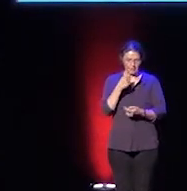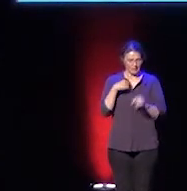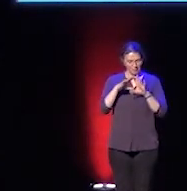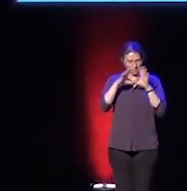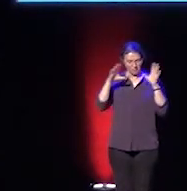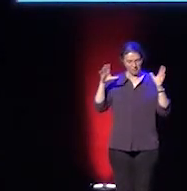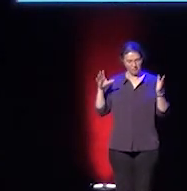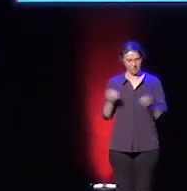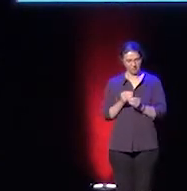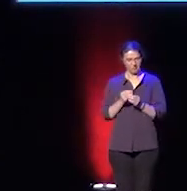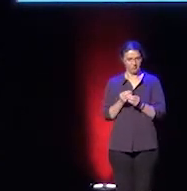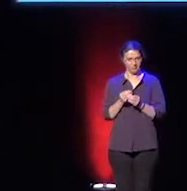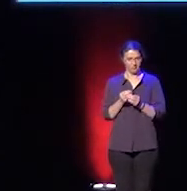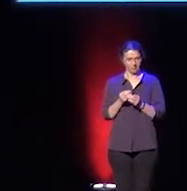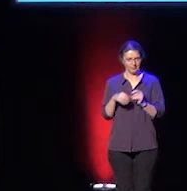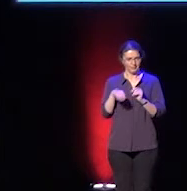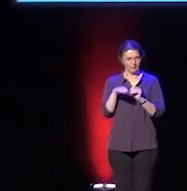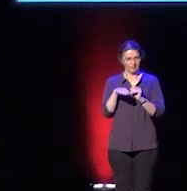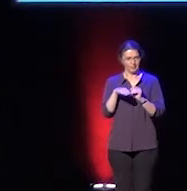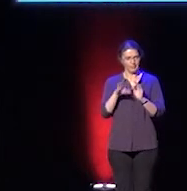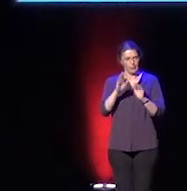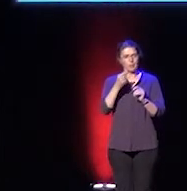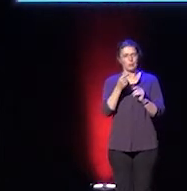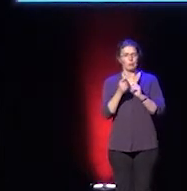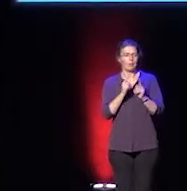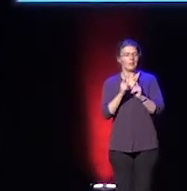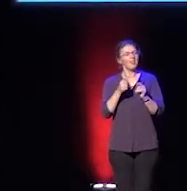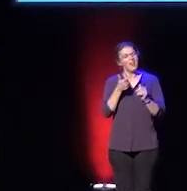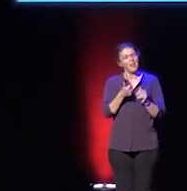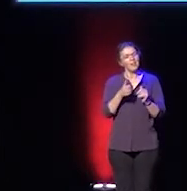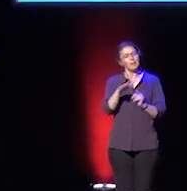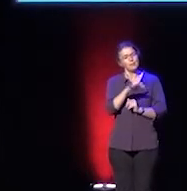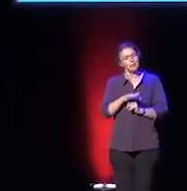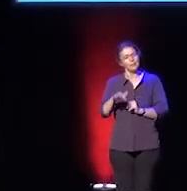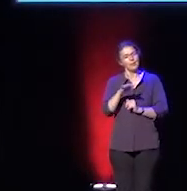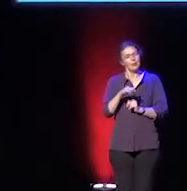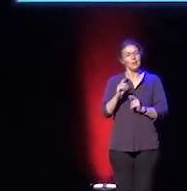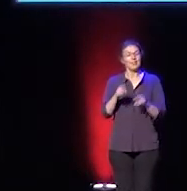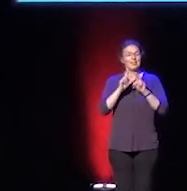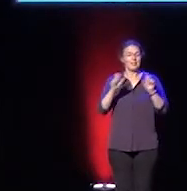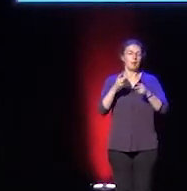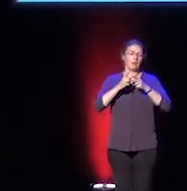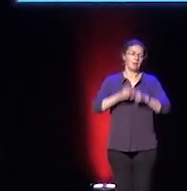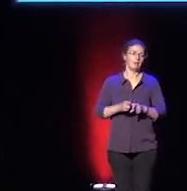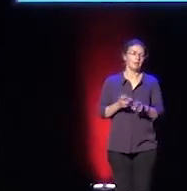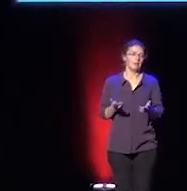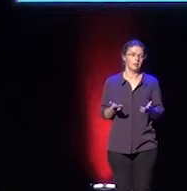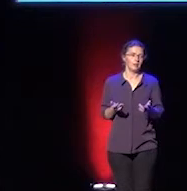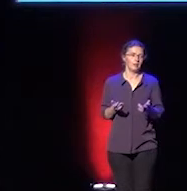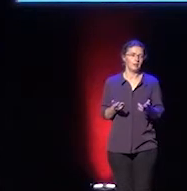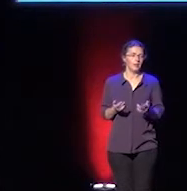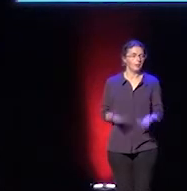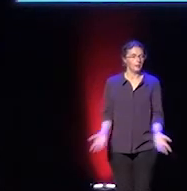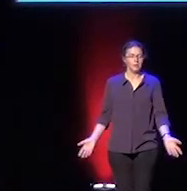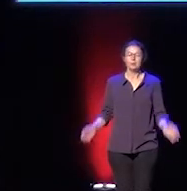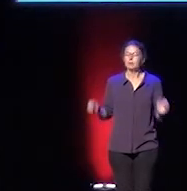Gesamtkomplex anspreche, dann ist das ist einer dieser Felder das Feld der Rente. Wie kann man